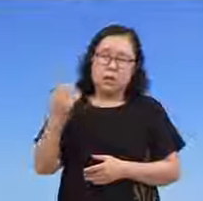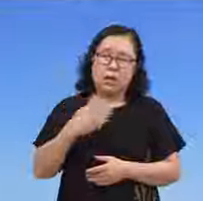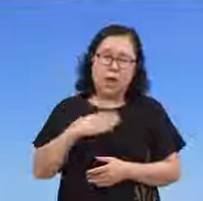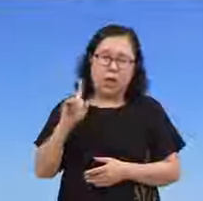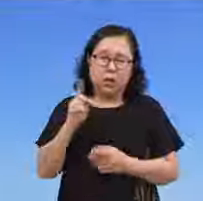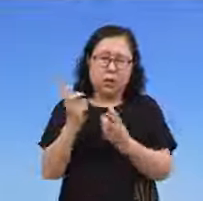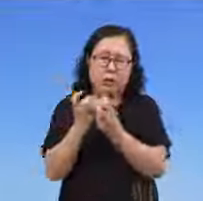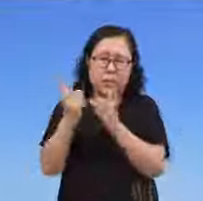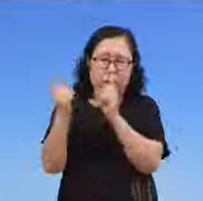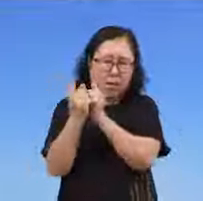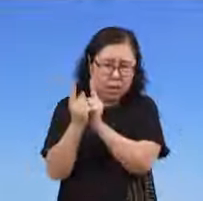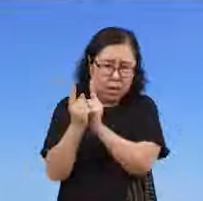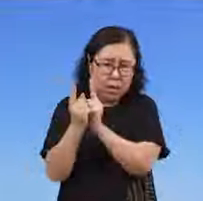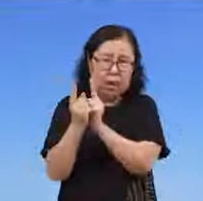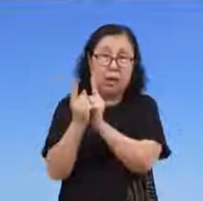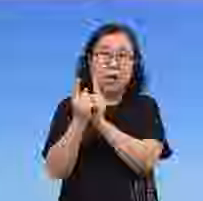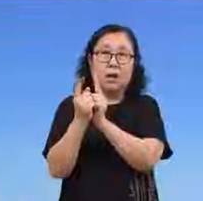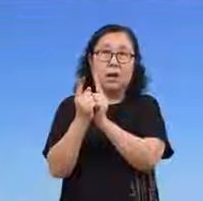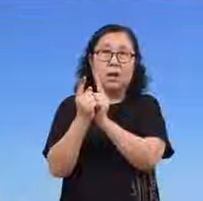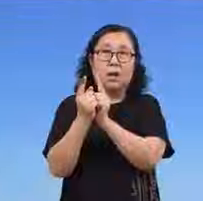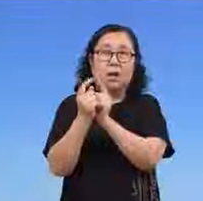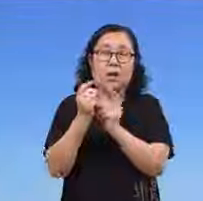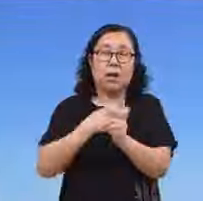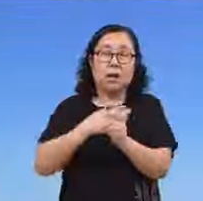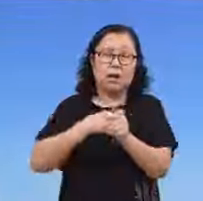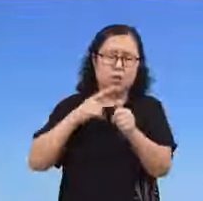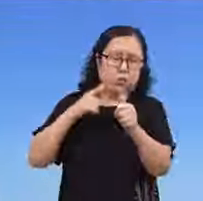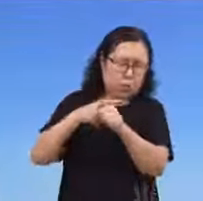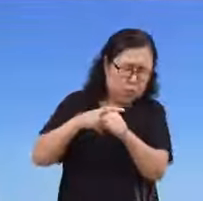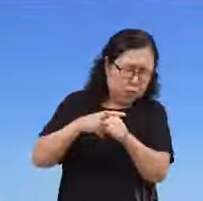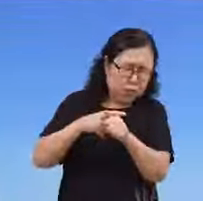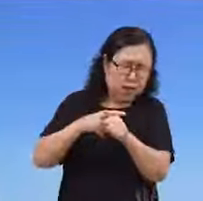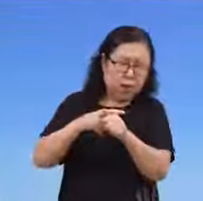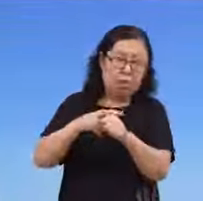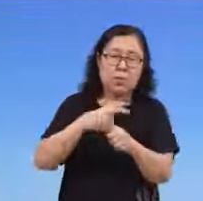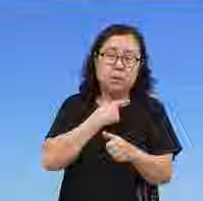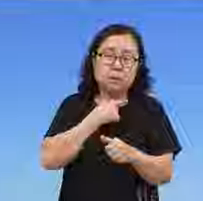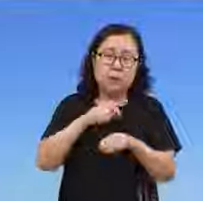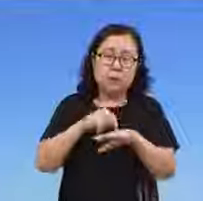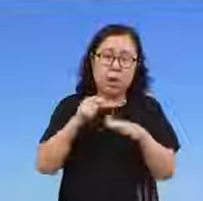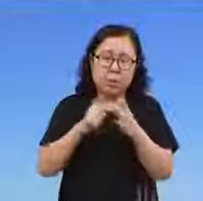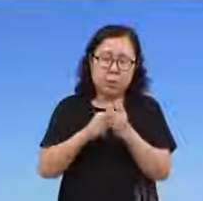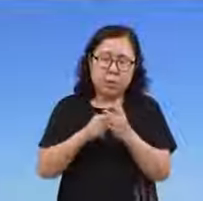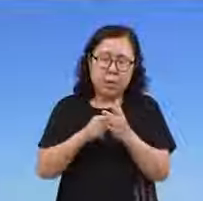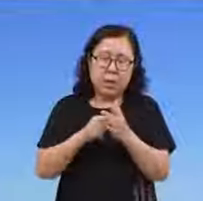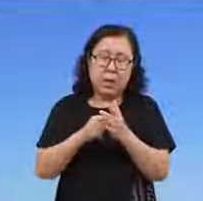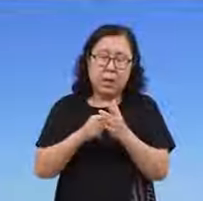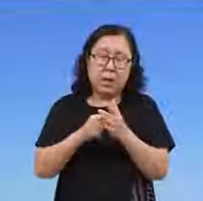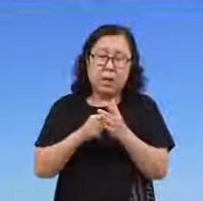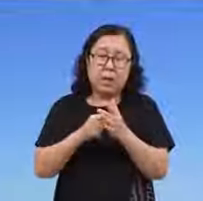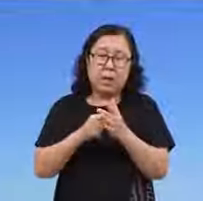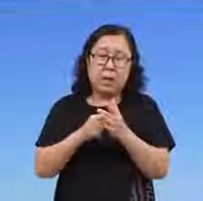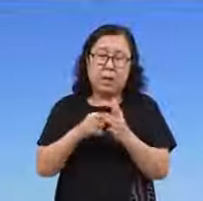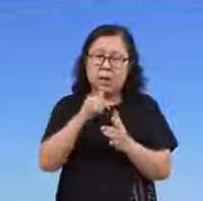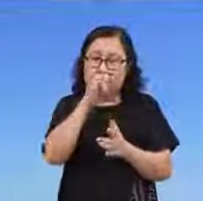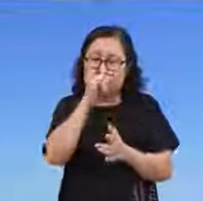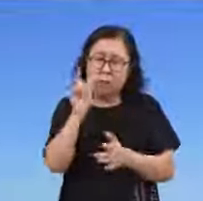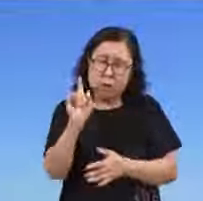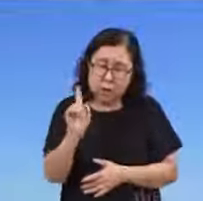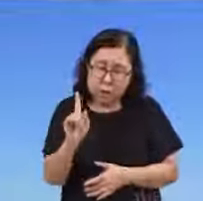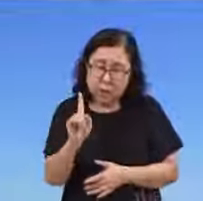나를 어떻게 대할까? 예전처럼 나를 죽이려고 하는 마음이 변함이 없으면 어떡하지?